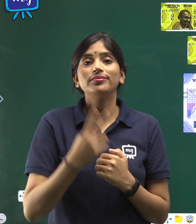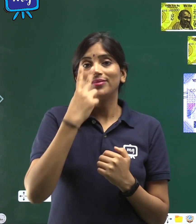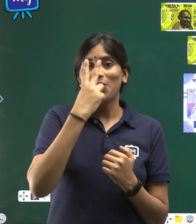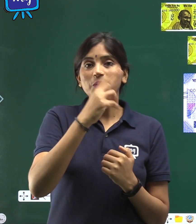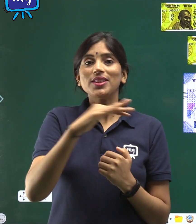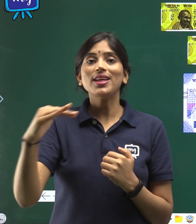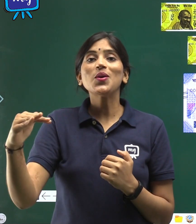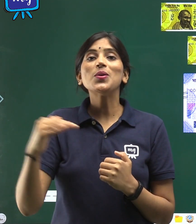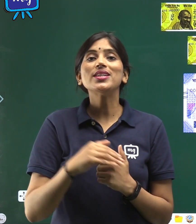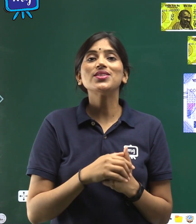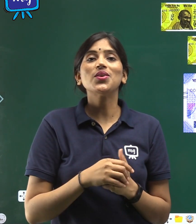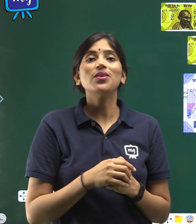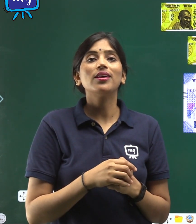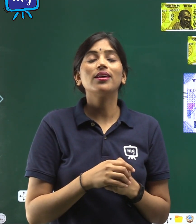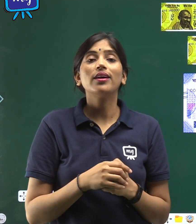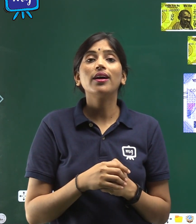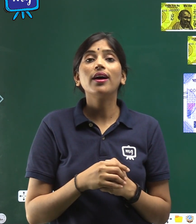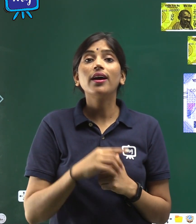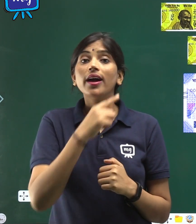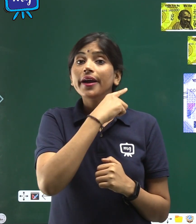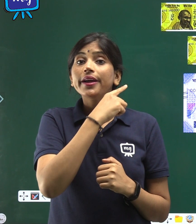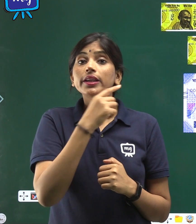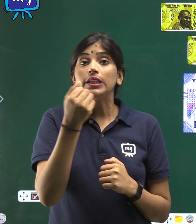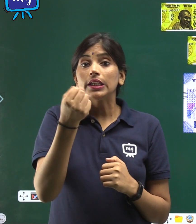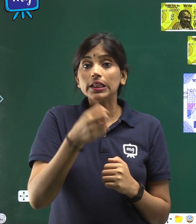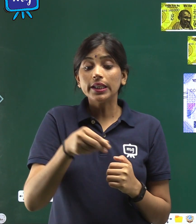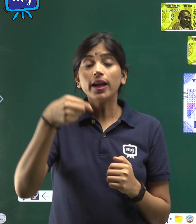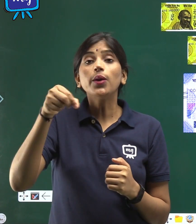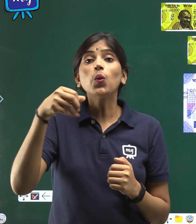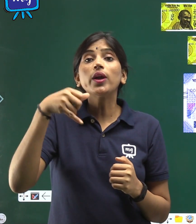देखो बच्चों, ये कितने का नोट है?